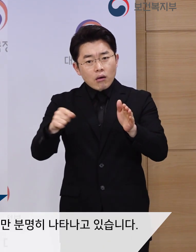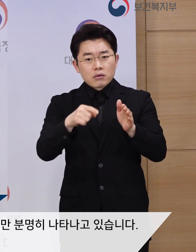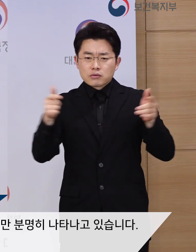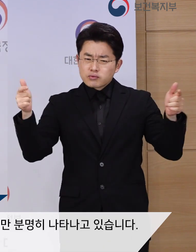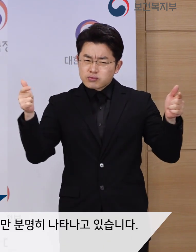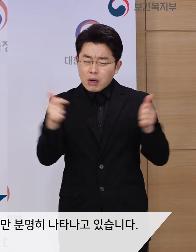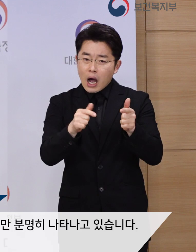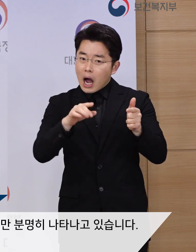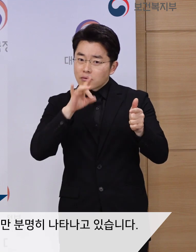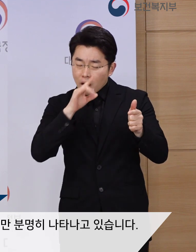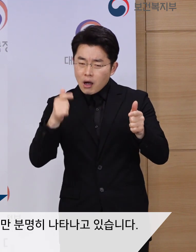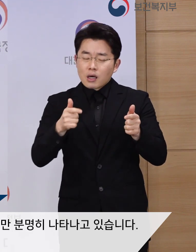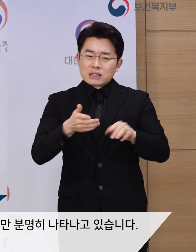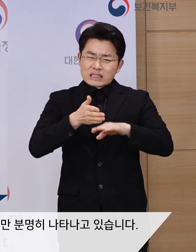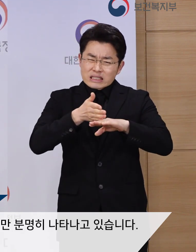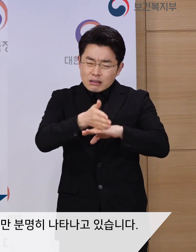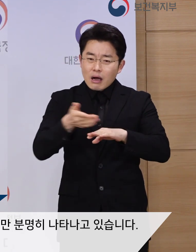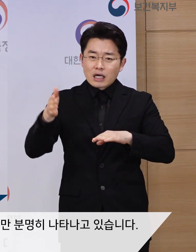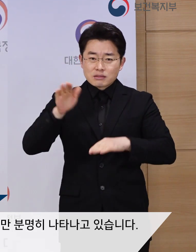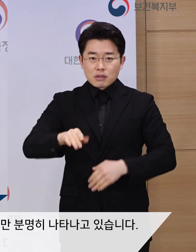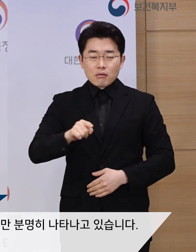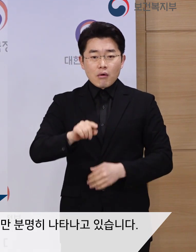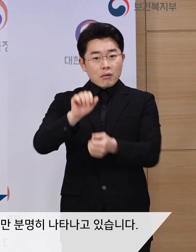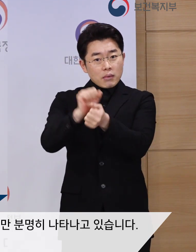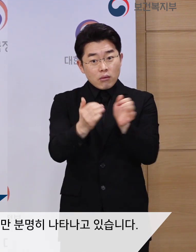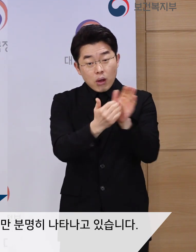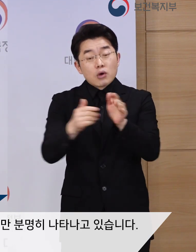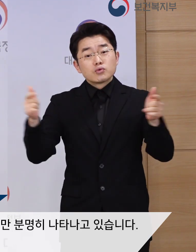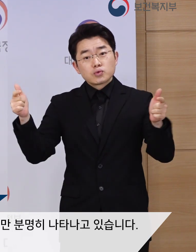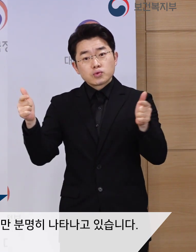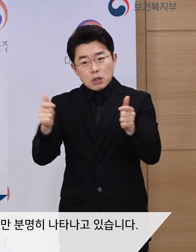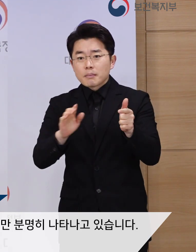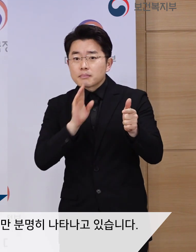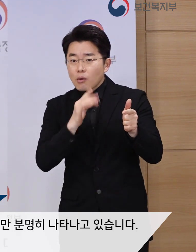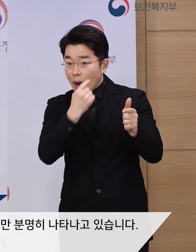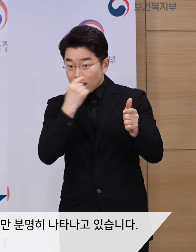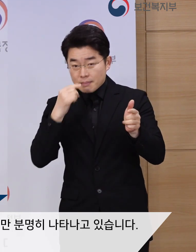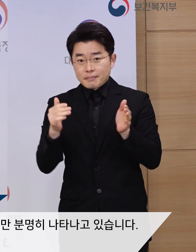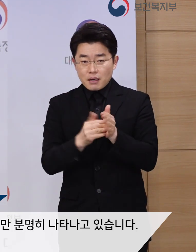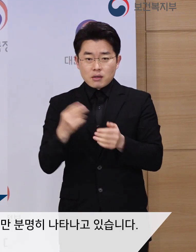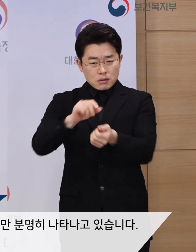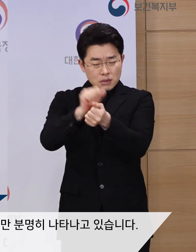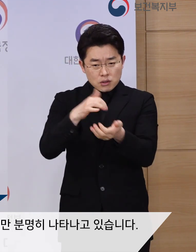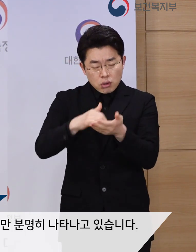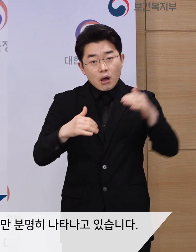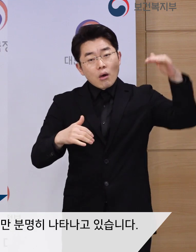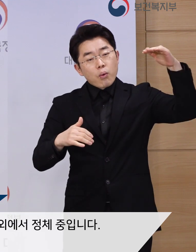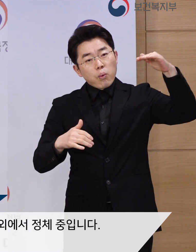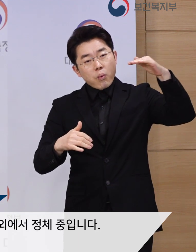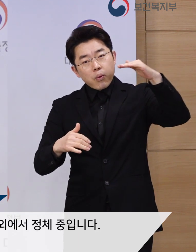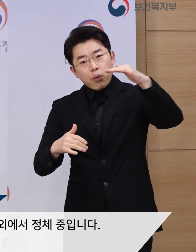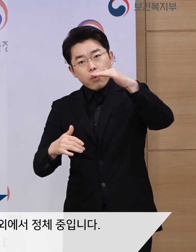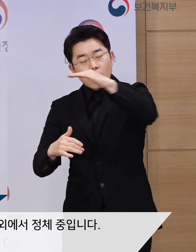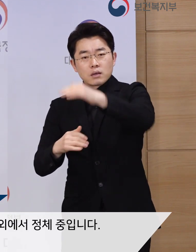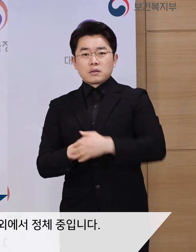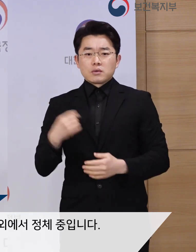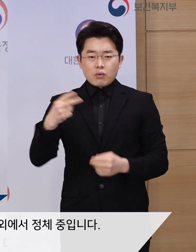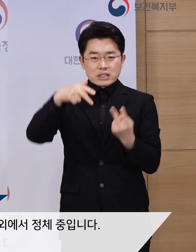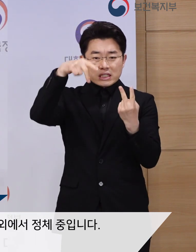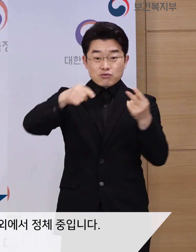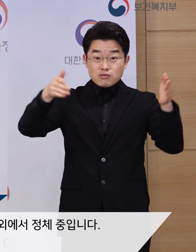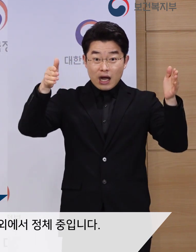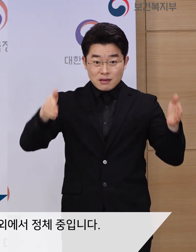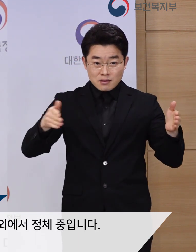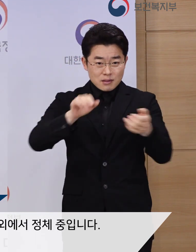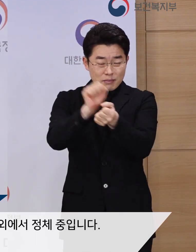느리지만 분명히 나타나고 있습니다. 계속 커지던 환자 증가율이 둔화되고 있으며 최근